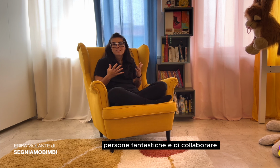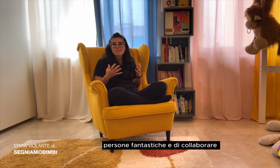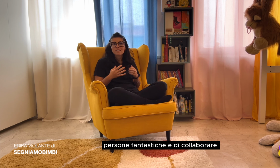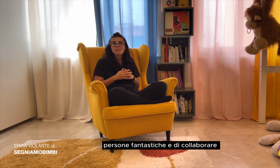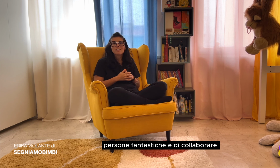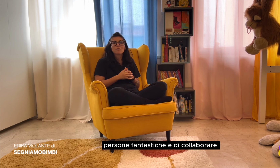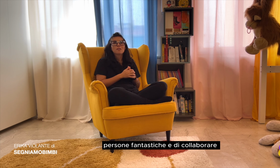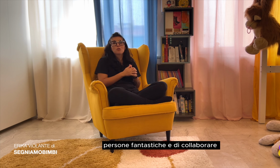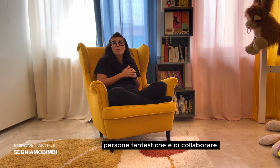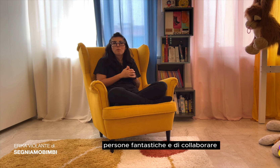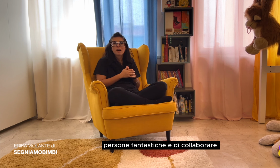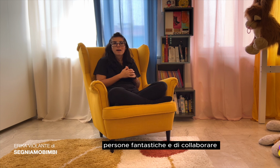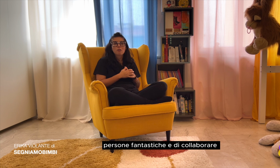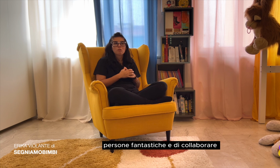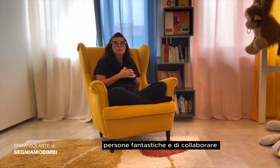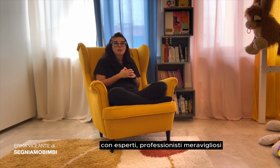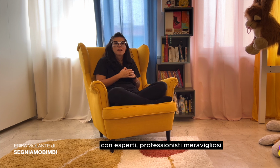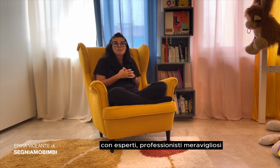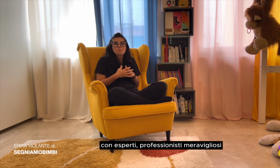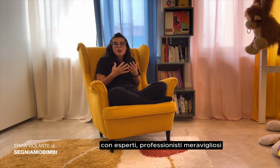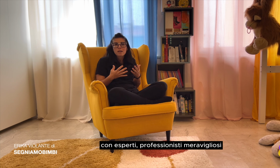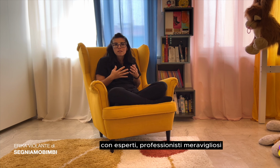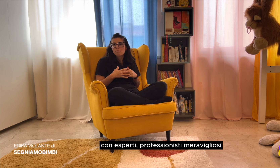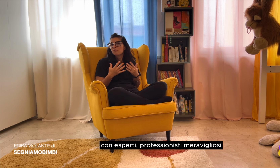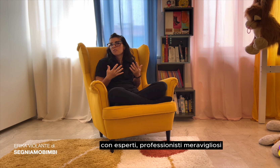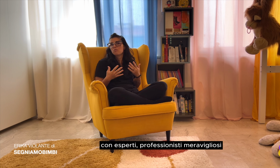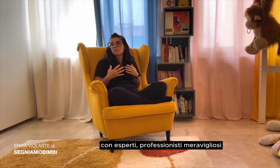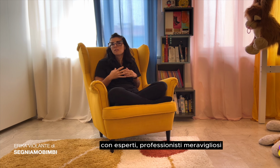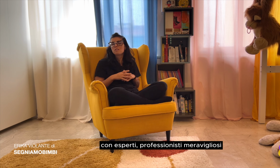fantastiche, di collaborare con esperti, professionisti